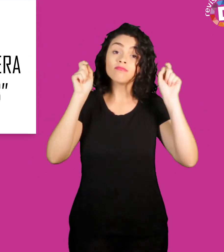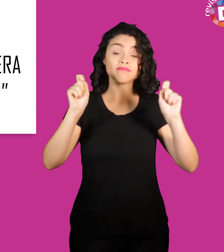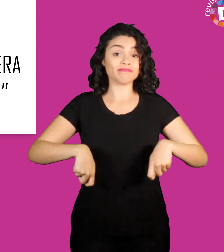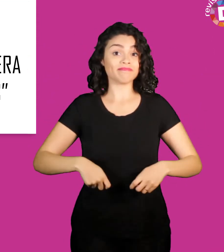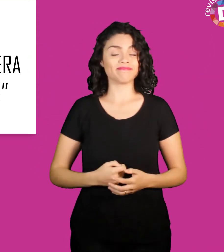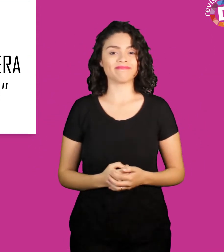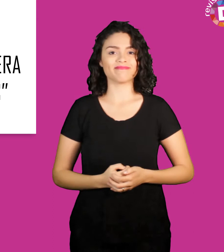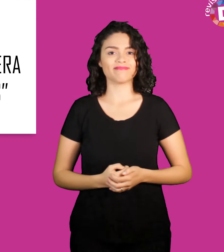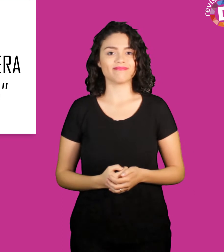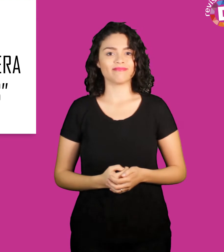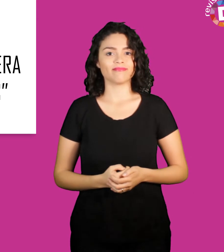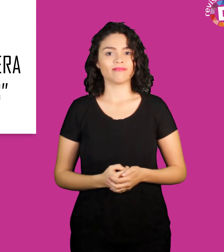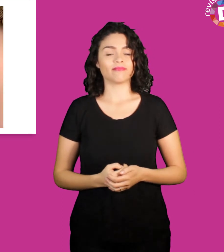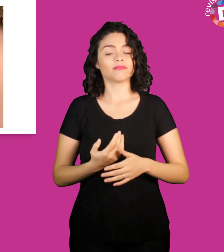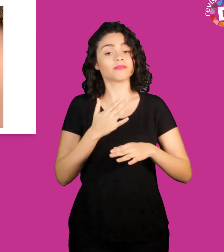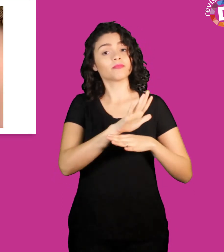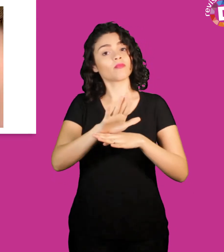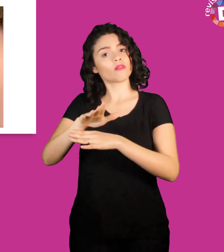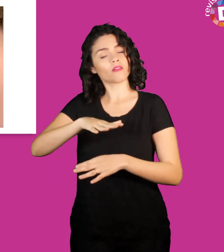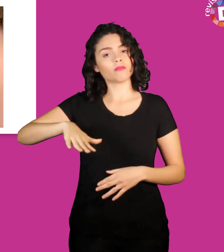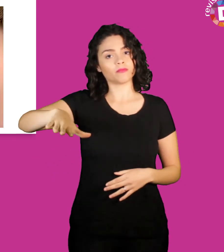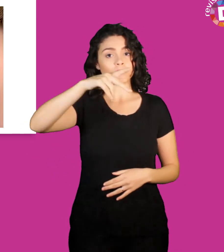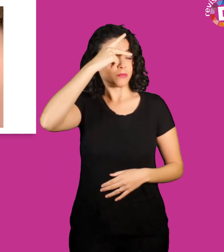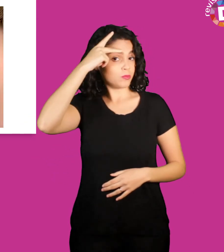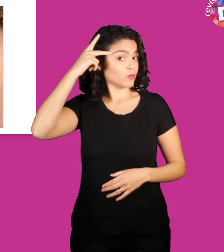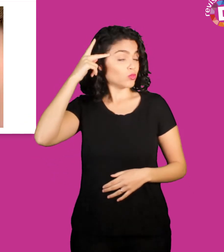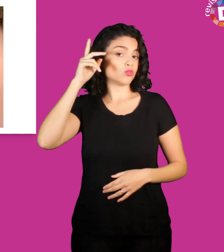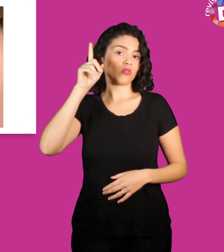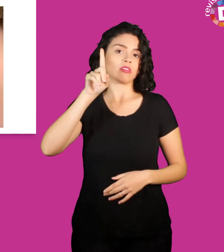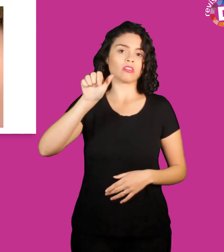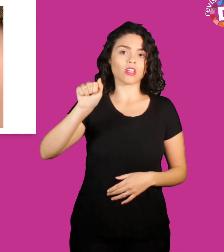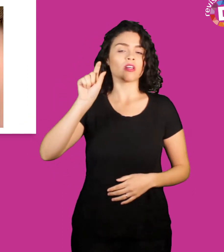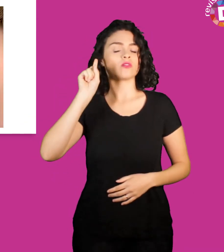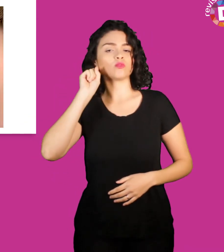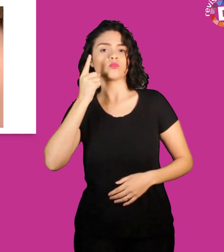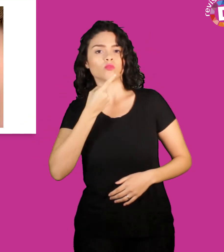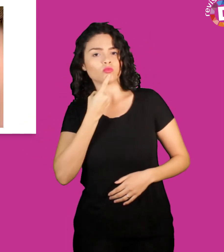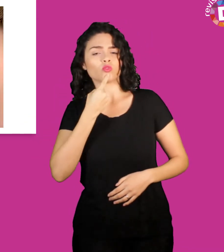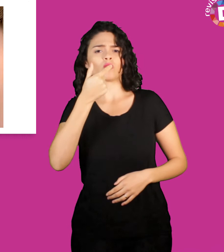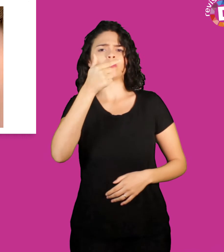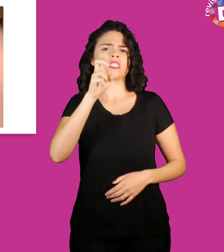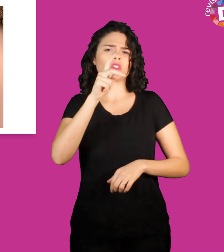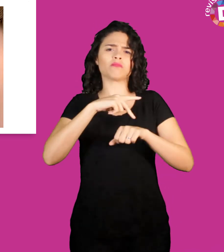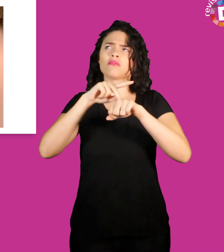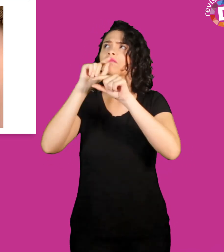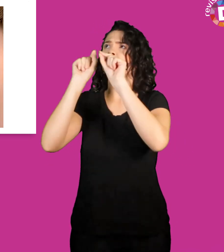ao beneficiar pessoas com deficiência auditiva em 25 países o